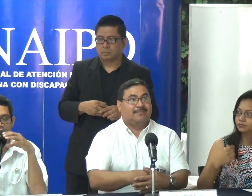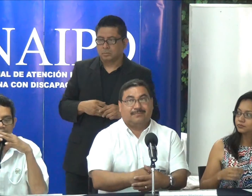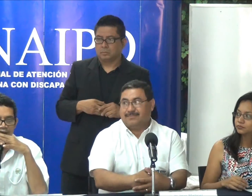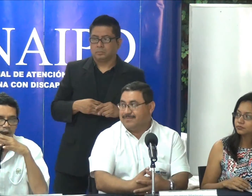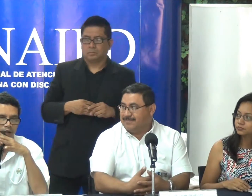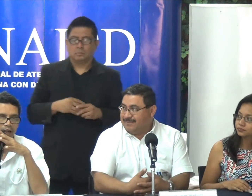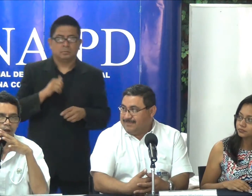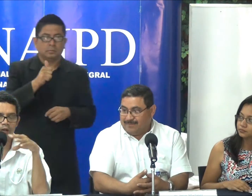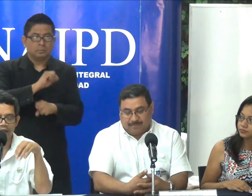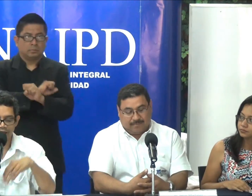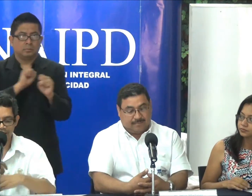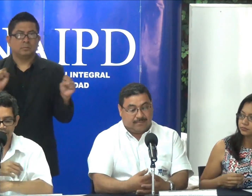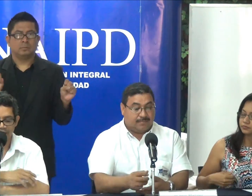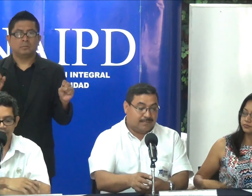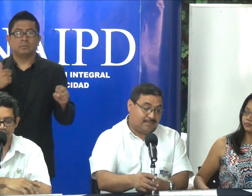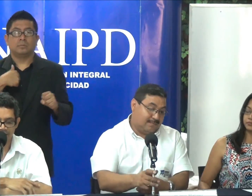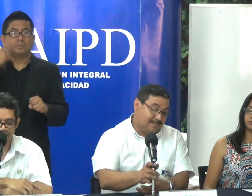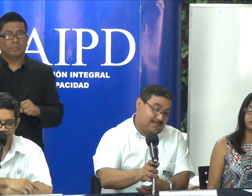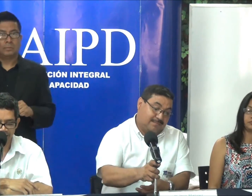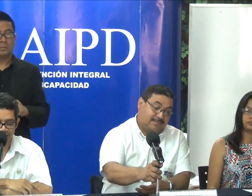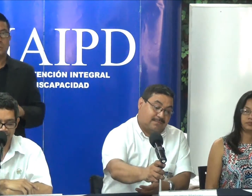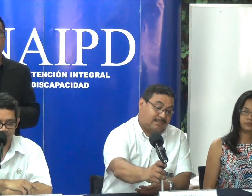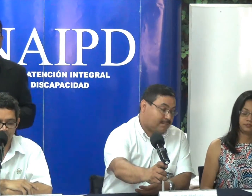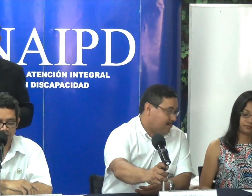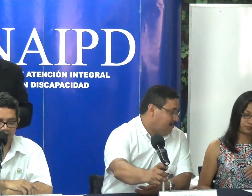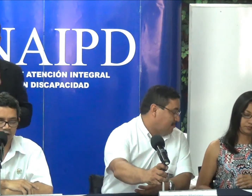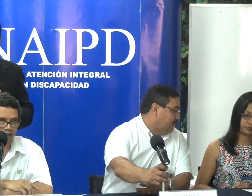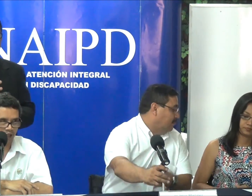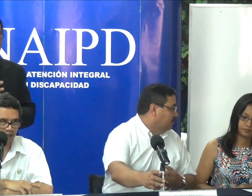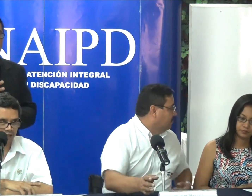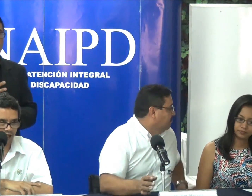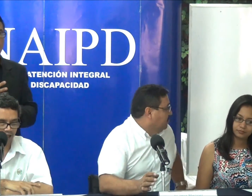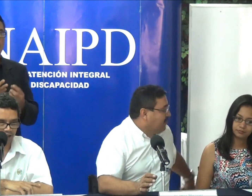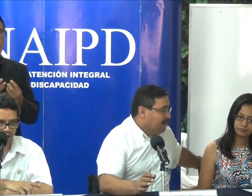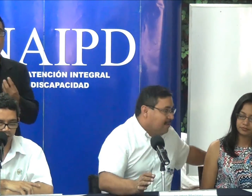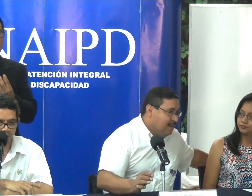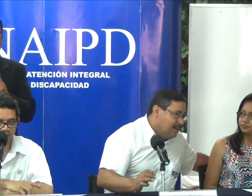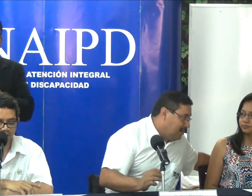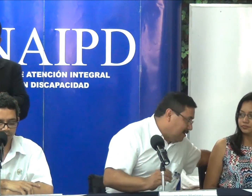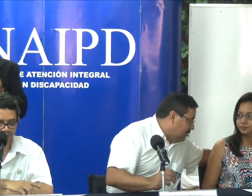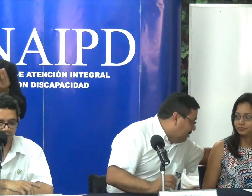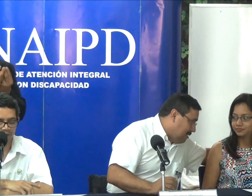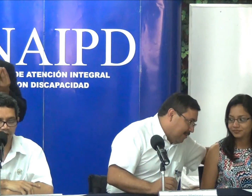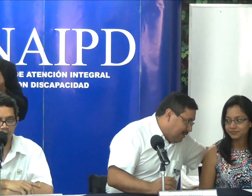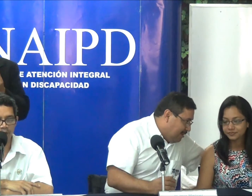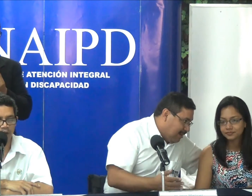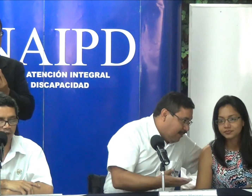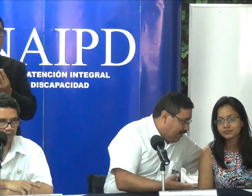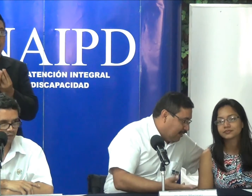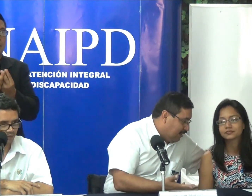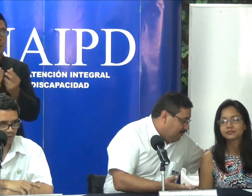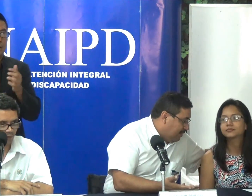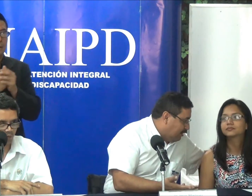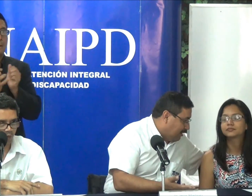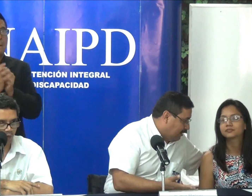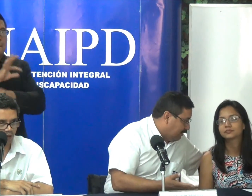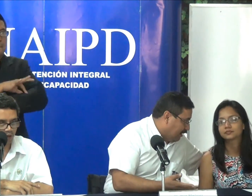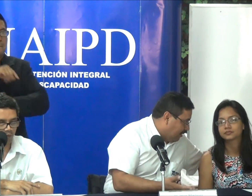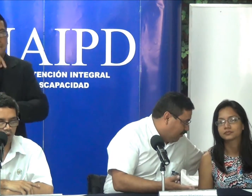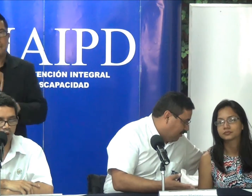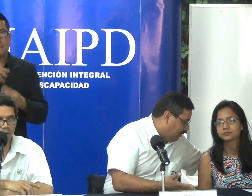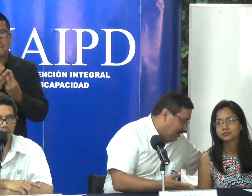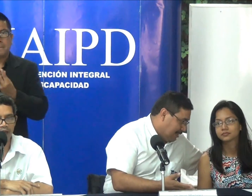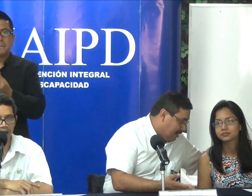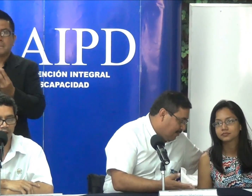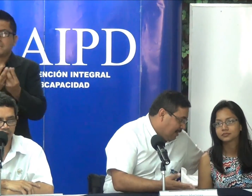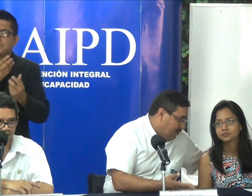Muy buenas. Yo creo que la verdad es que nuestra sociedad está dentro de un fenómeno